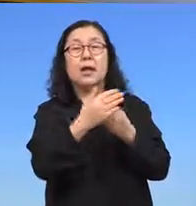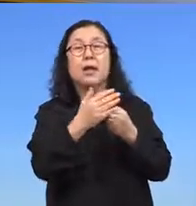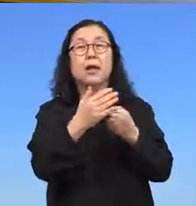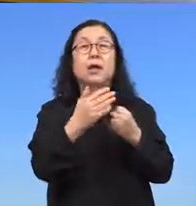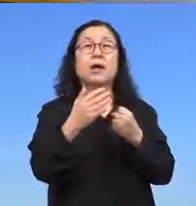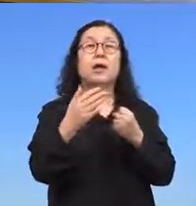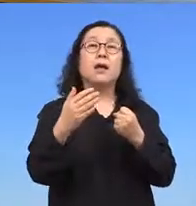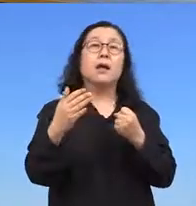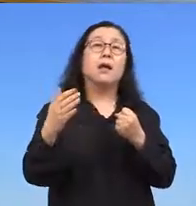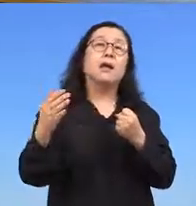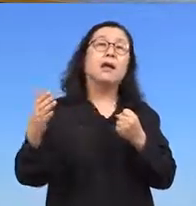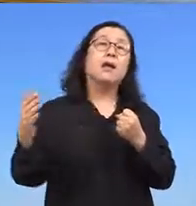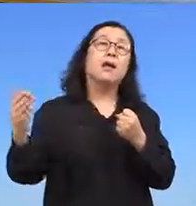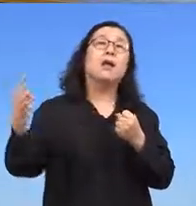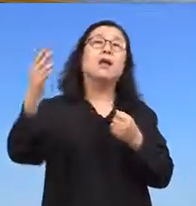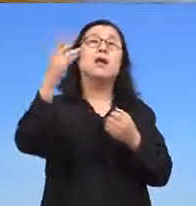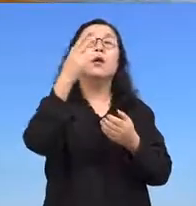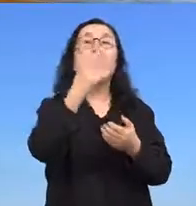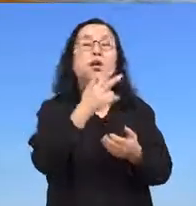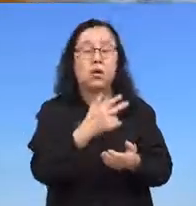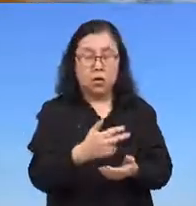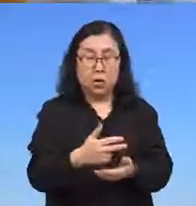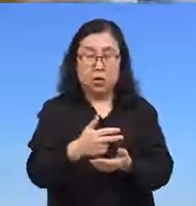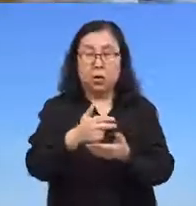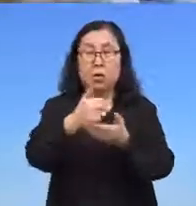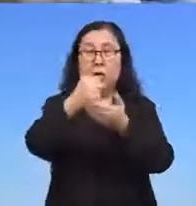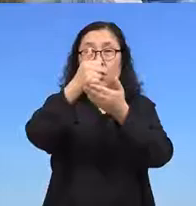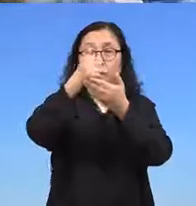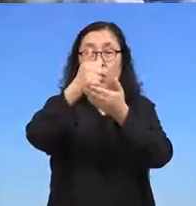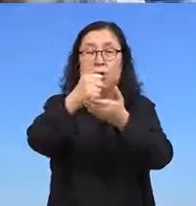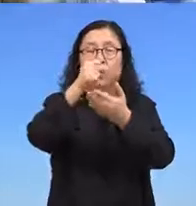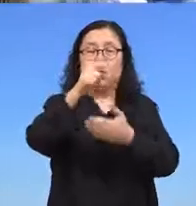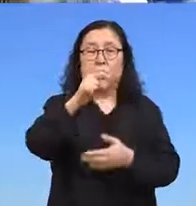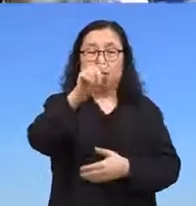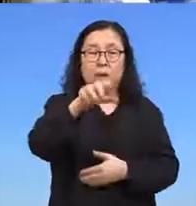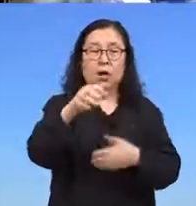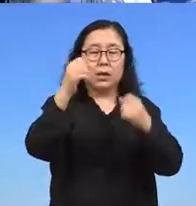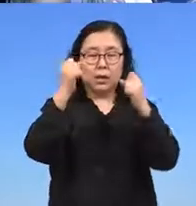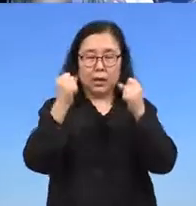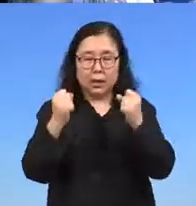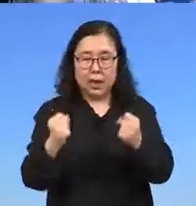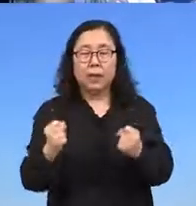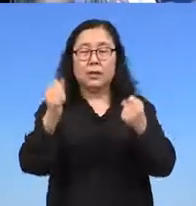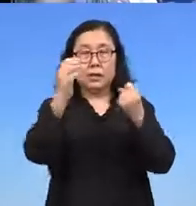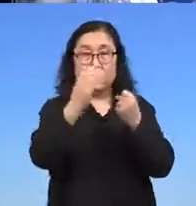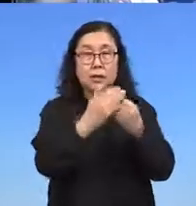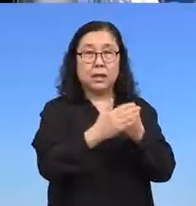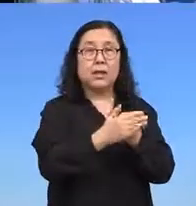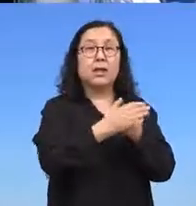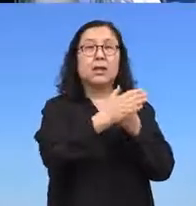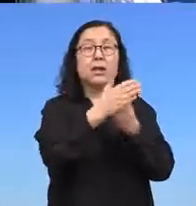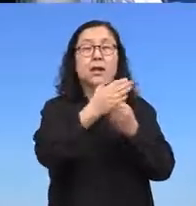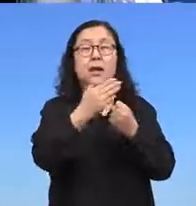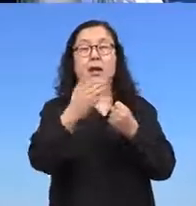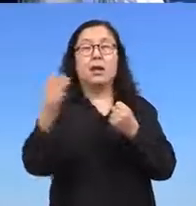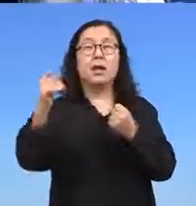여러분 믿음으로 선포하시기를 원합니다. 주님 여기 계시기에